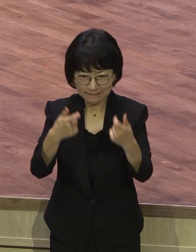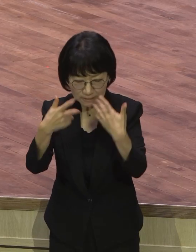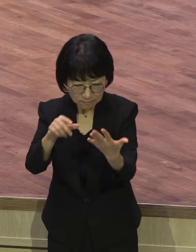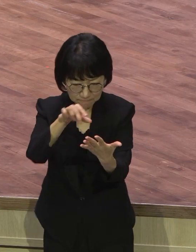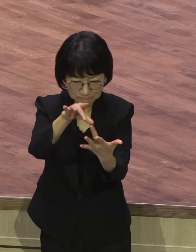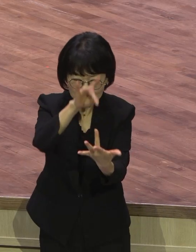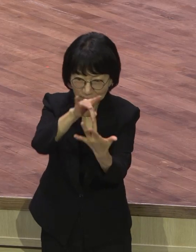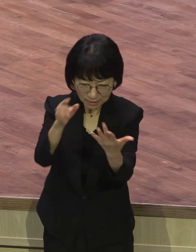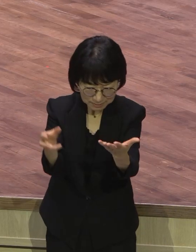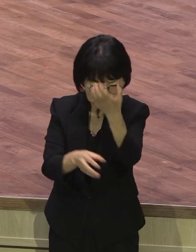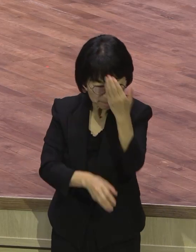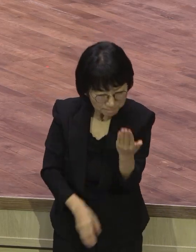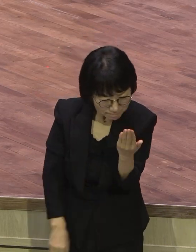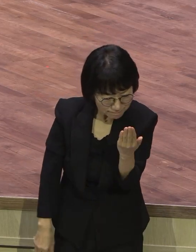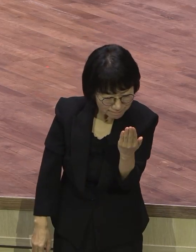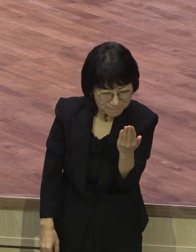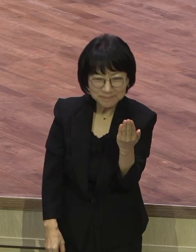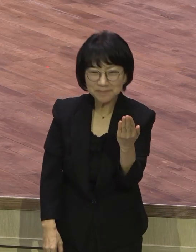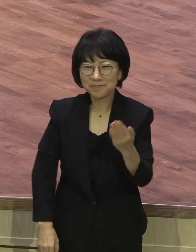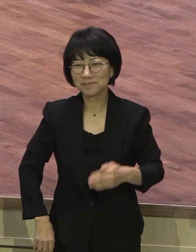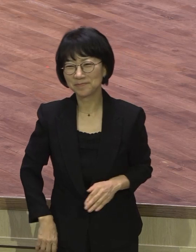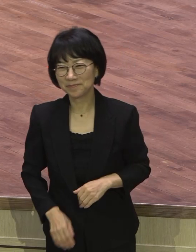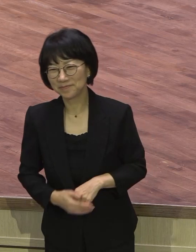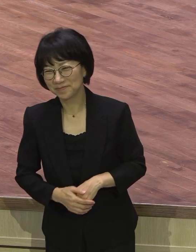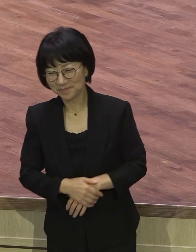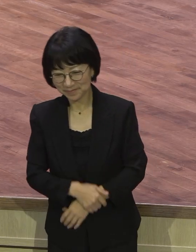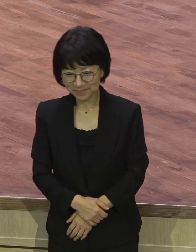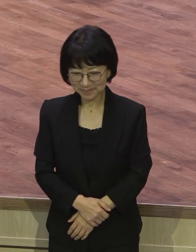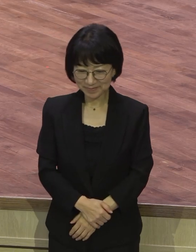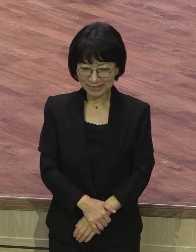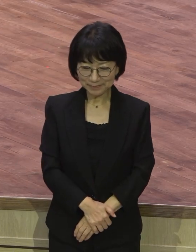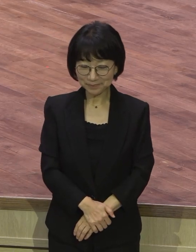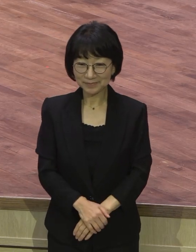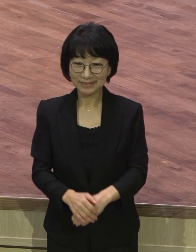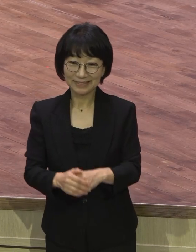알아야지 집 어딥니까 서울시 너희지 서울시가 다 네 집이 가